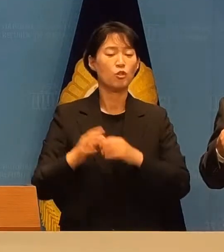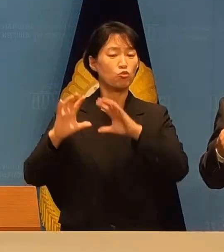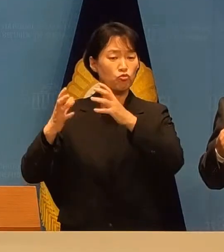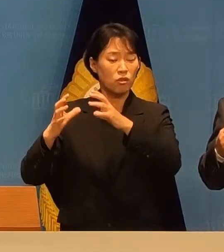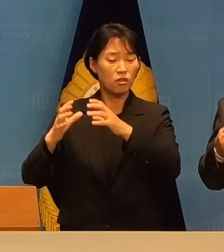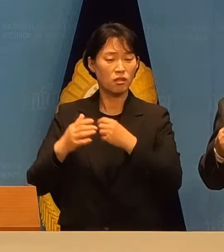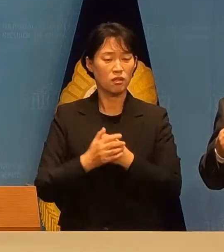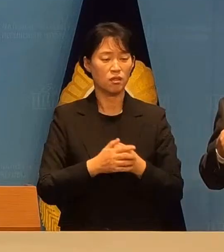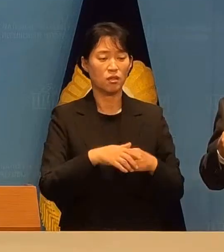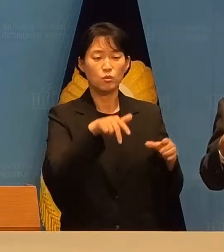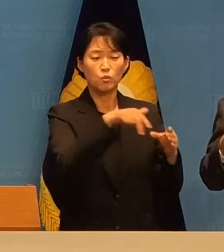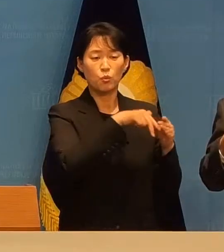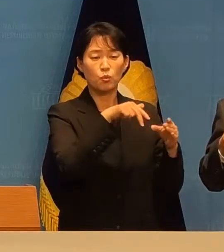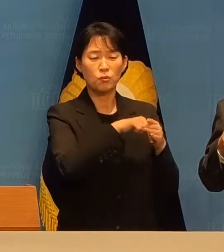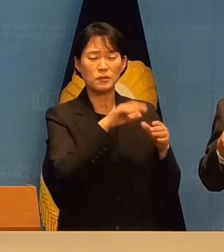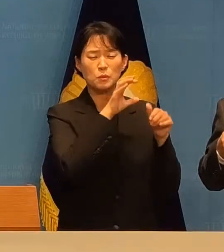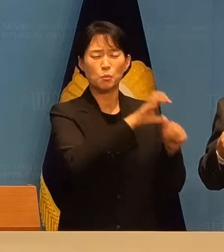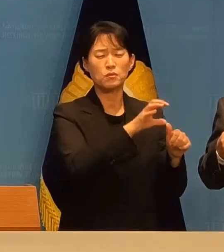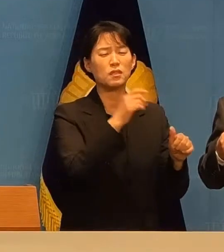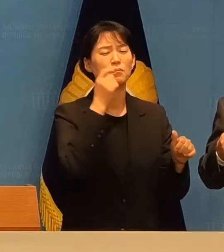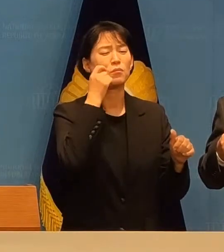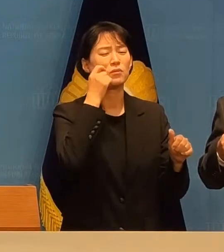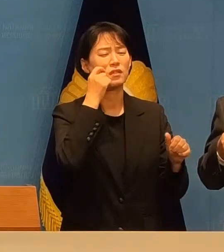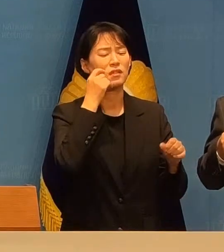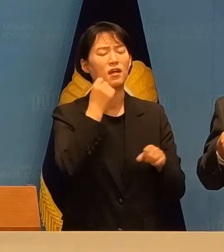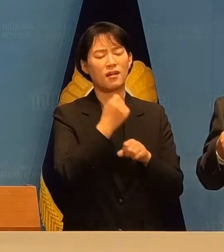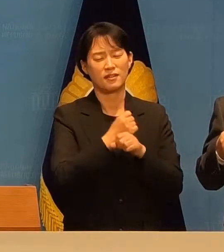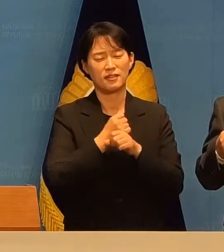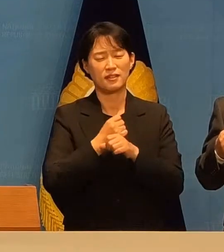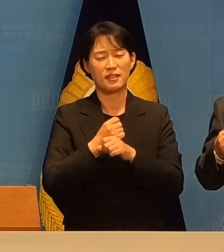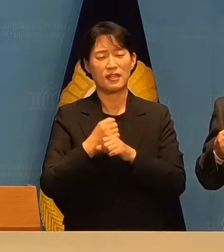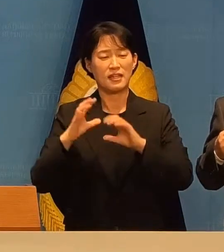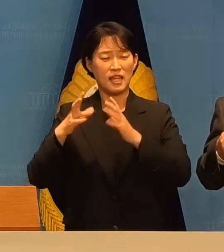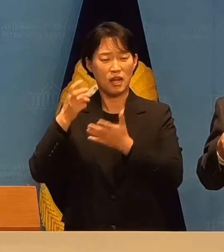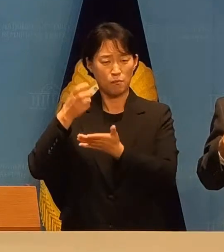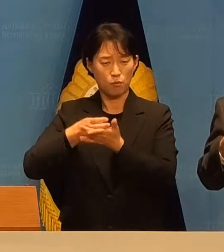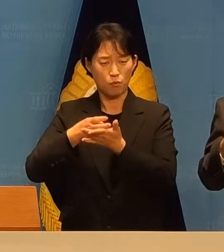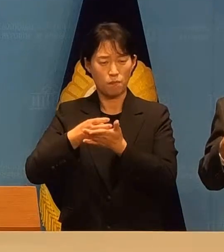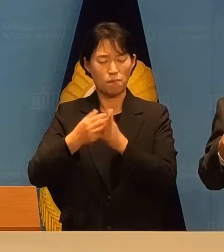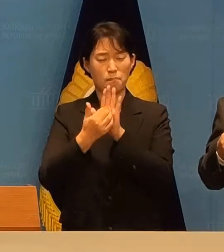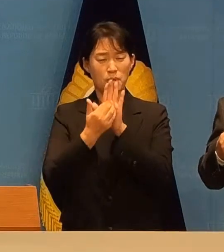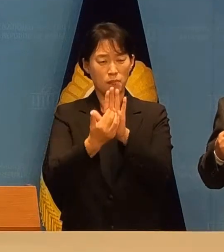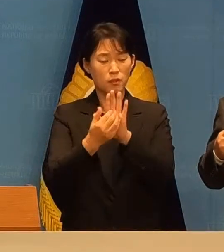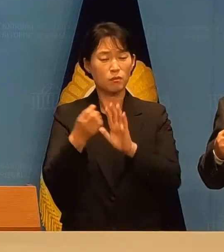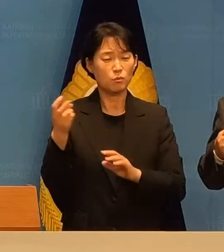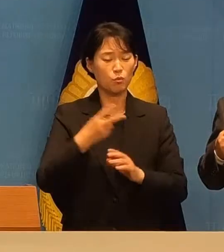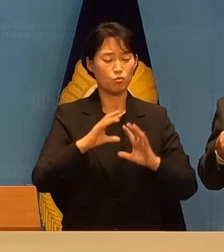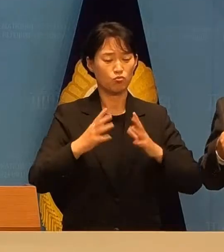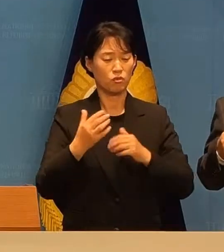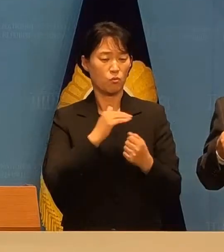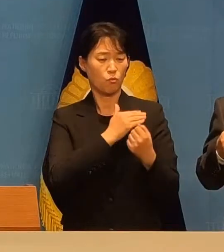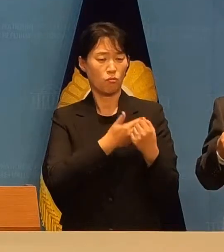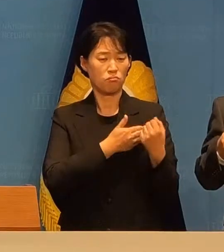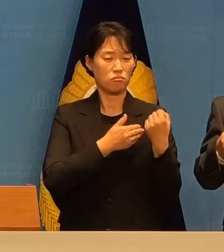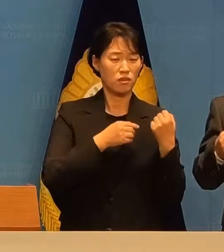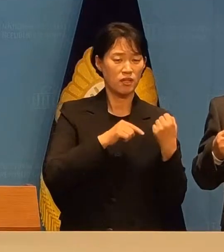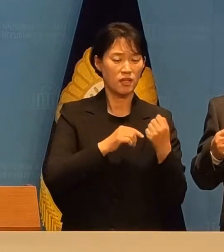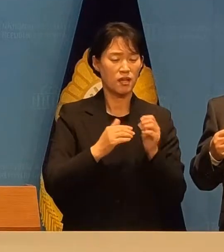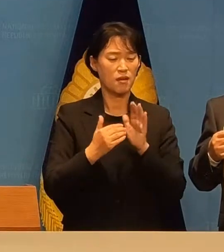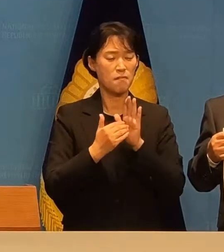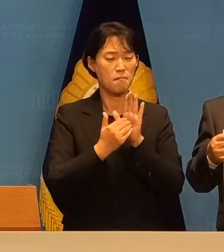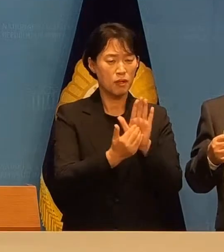국가가 종교를 통제하지 못하도록 하는 헌법적 방패이고, 국가 권력의 월권을